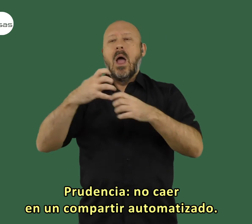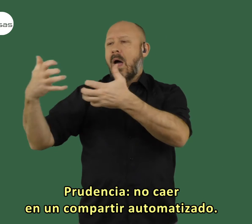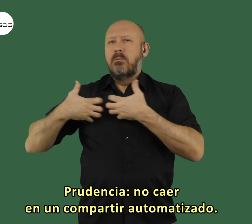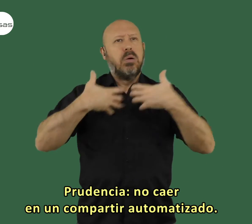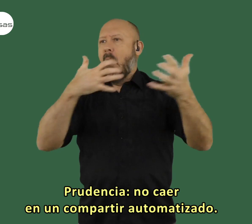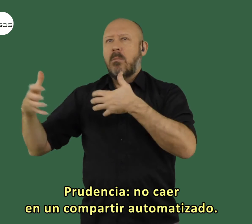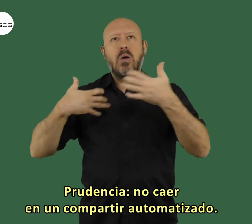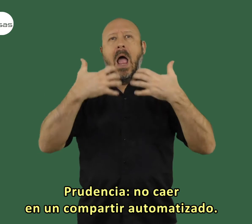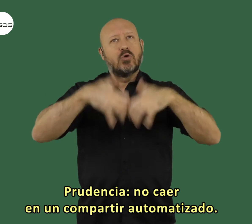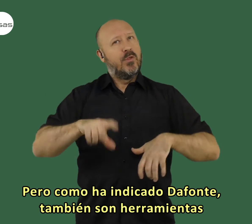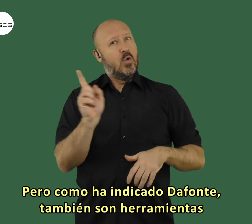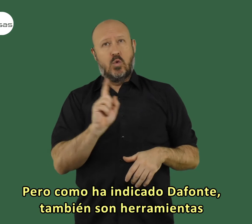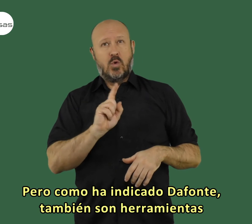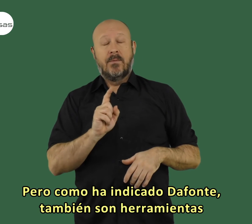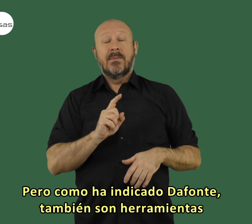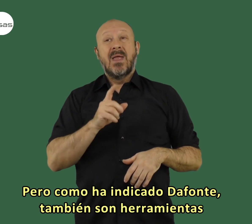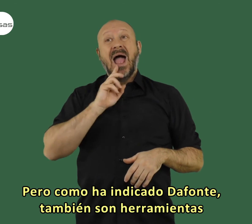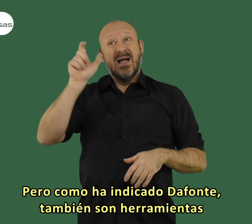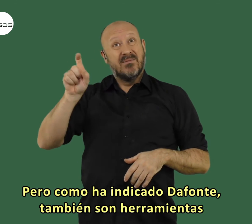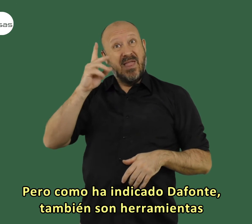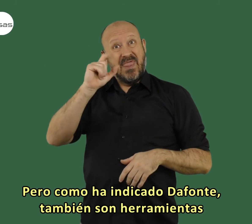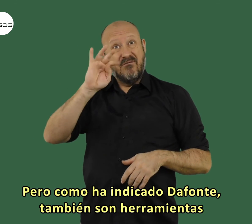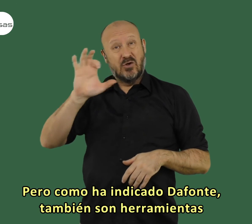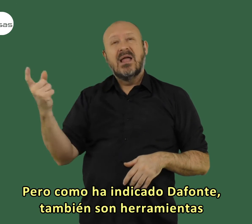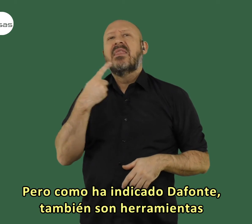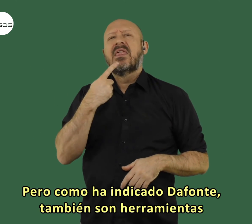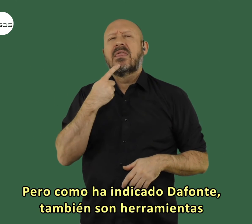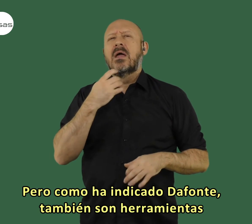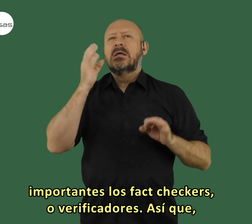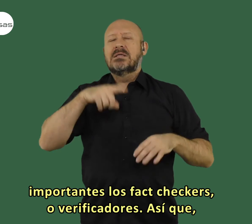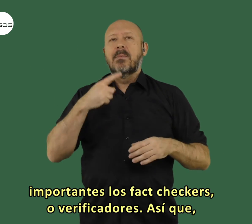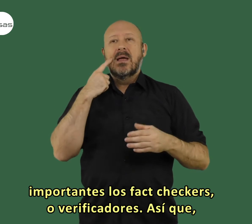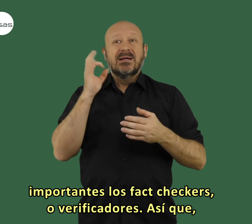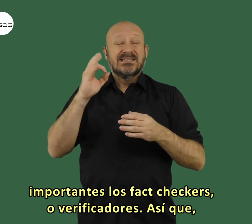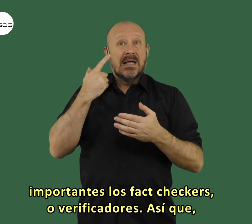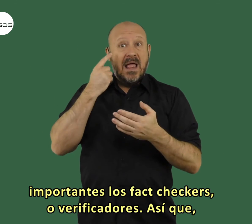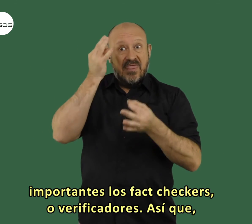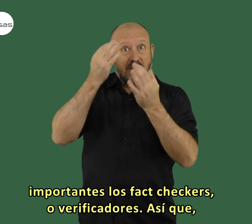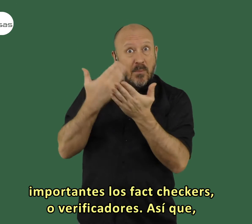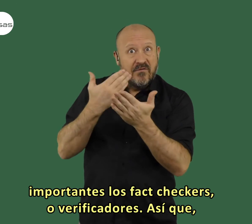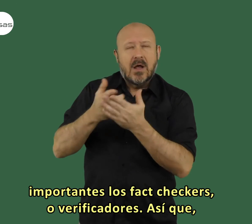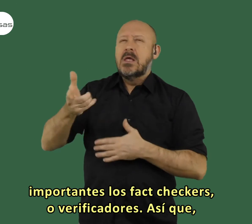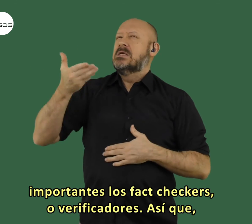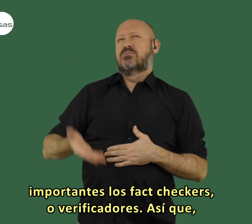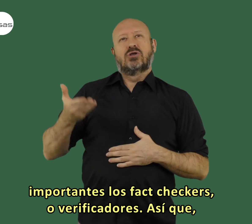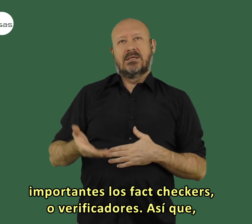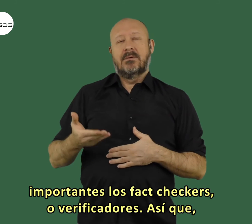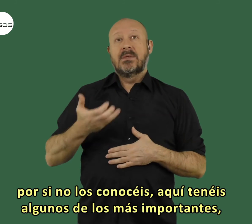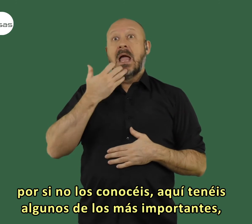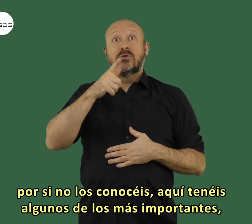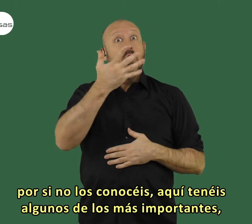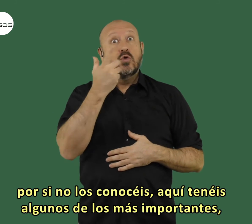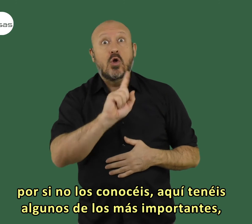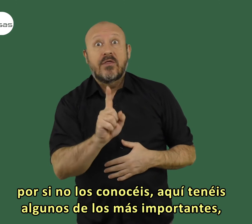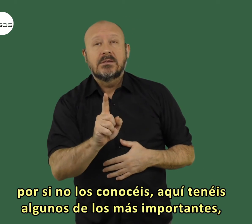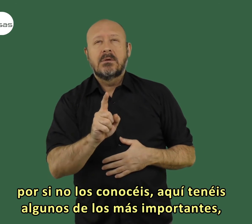un compartir automatizado. Pero, como ha indicado Dafonte, también son herramientas importantes los fact-checkers o verificadores. Así que,